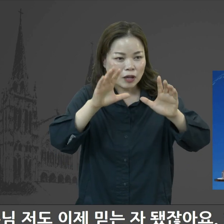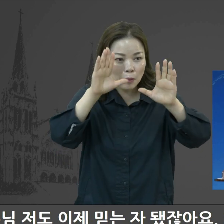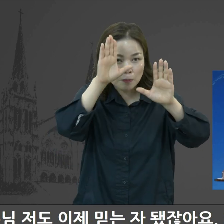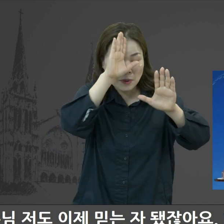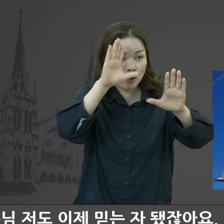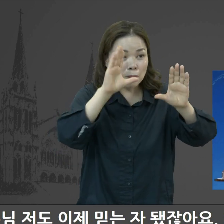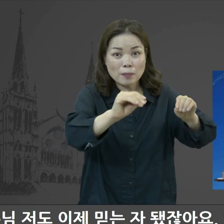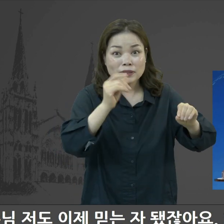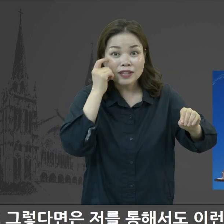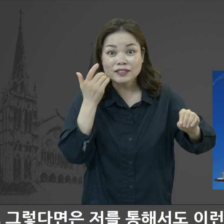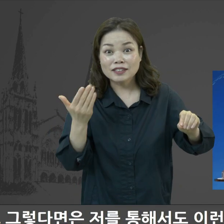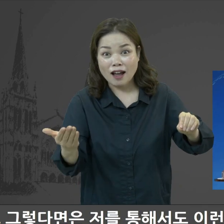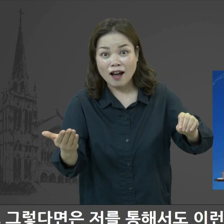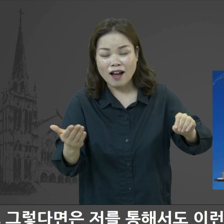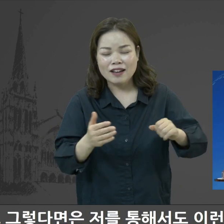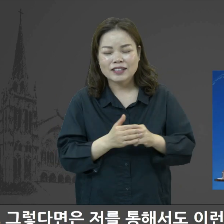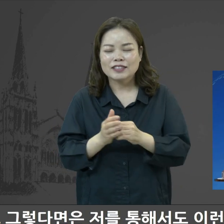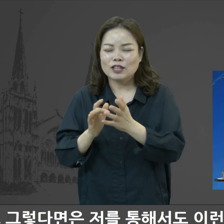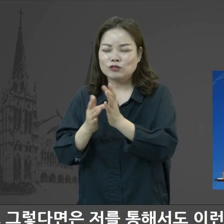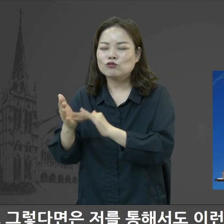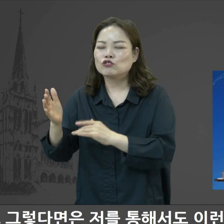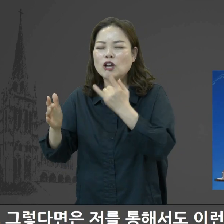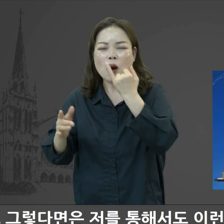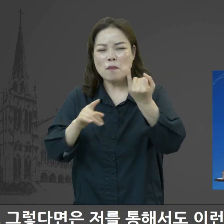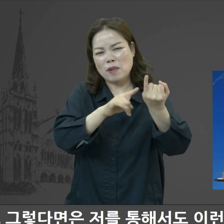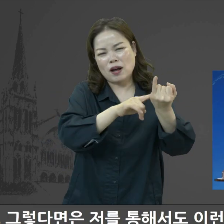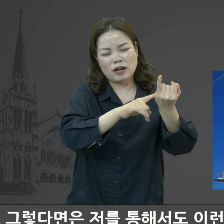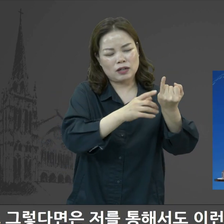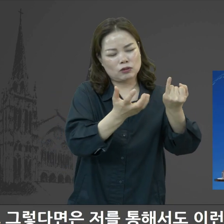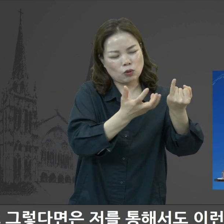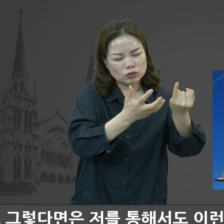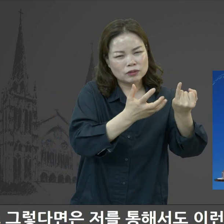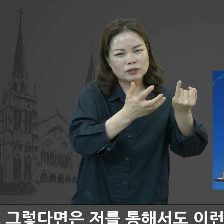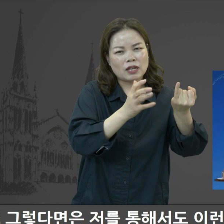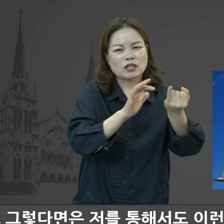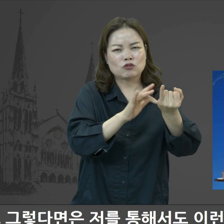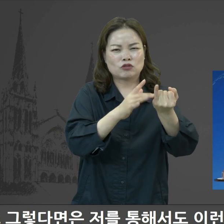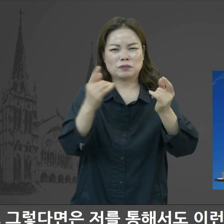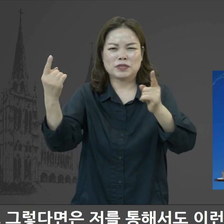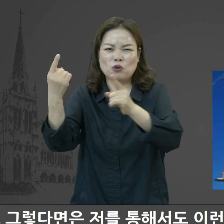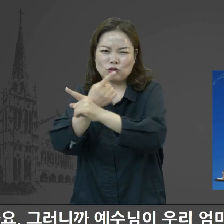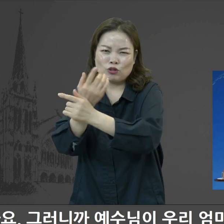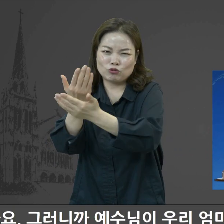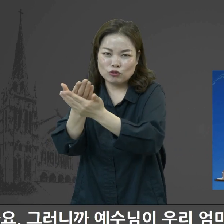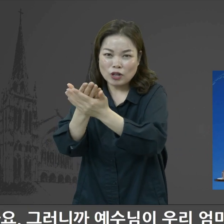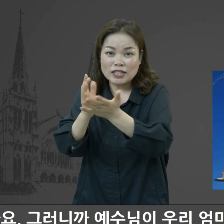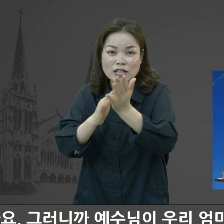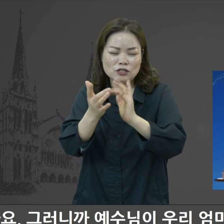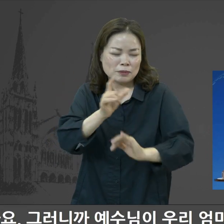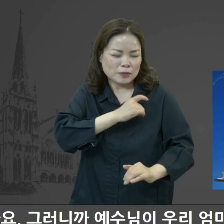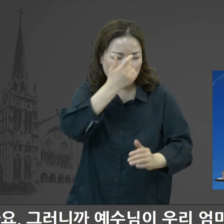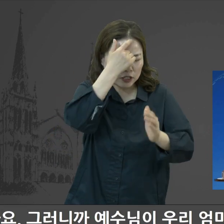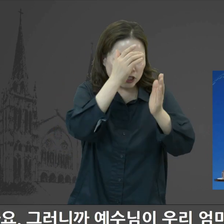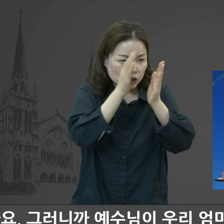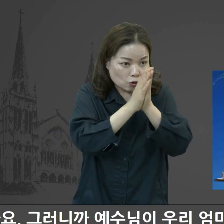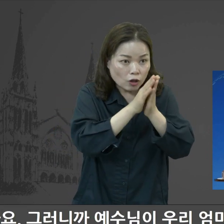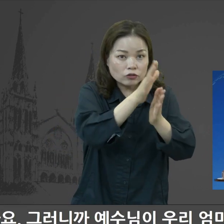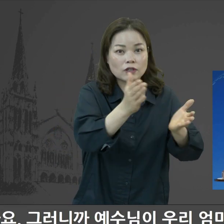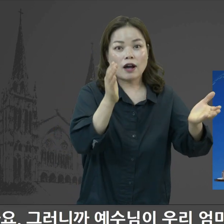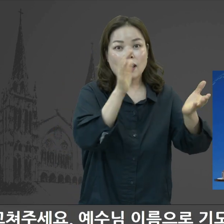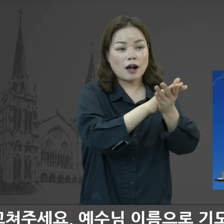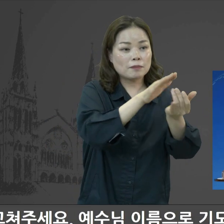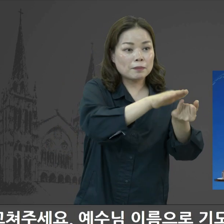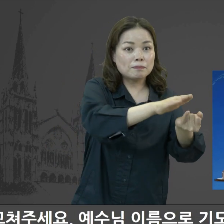되는 거잖아요. 그러니까 예수님 우리 엄마 여기 통증 있는 거 예수님 고쳐주세요. 예수님 이름으로 기도했습니다. 아멘. 그리고 손을